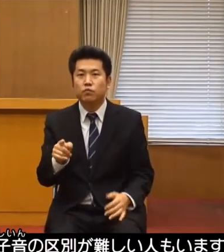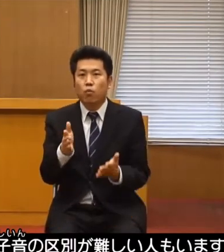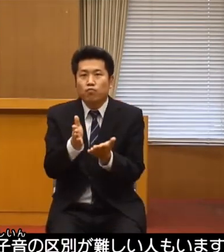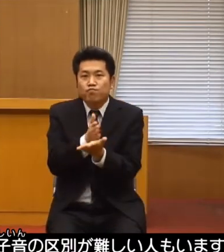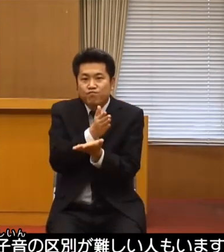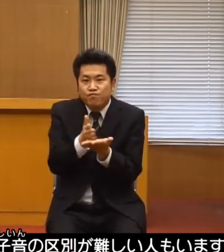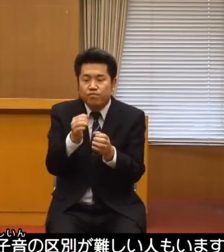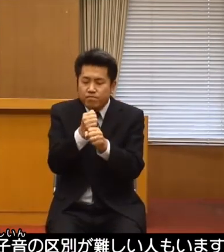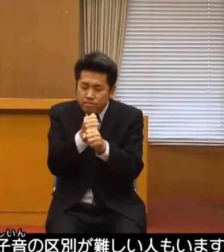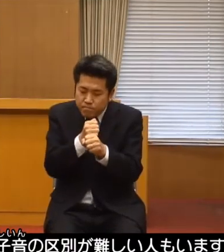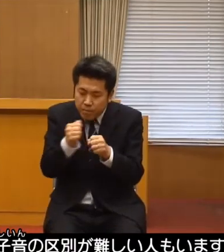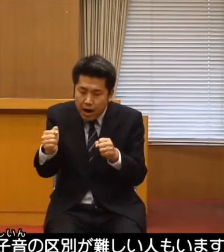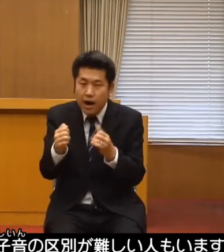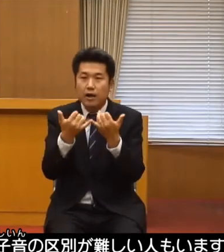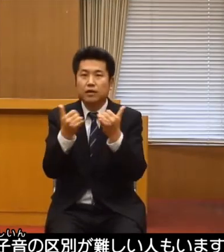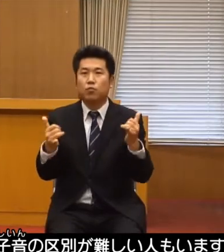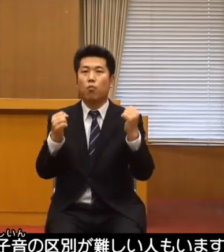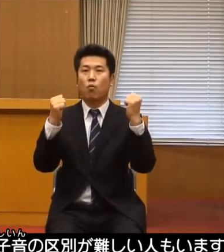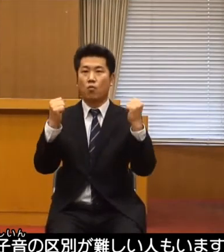難しいという人もいます。